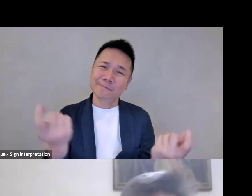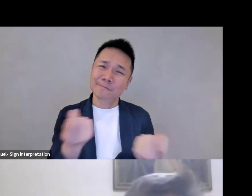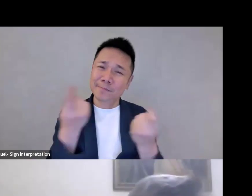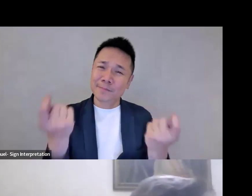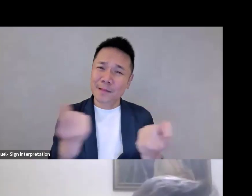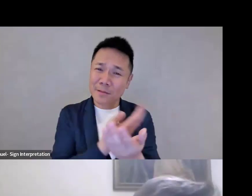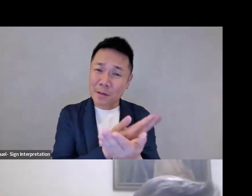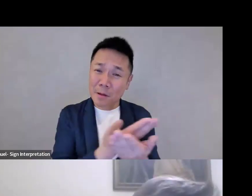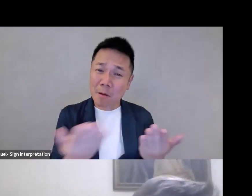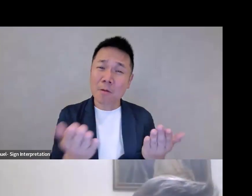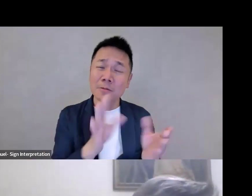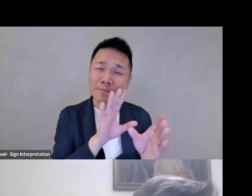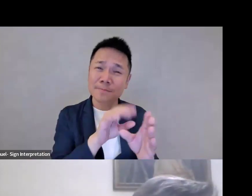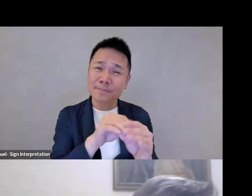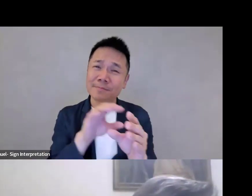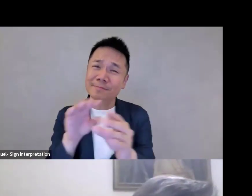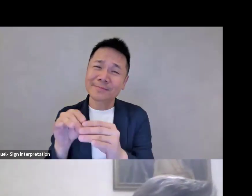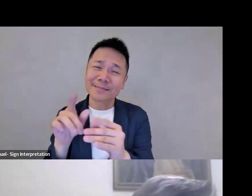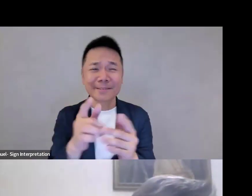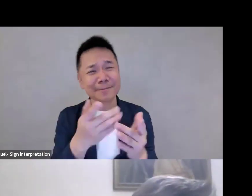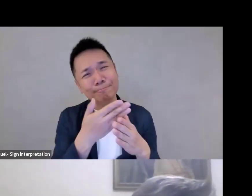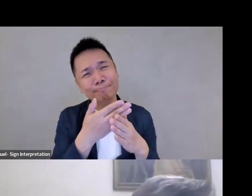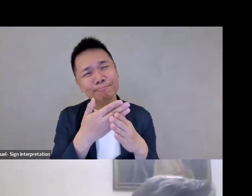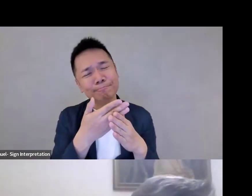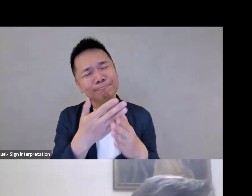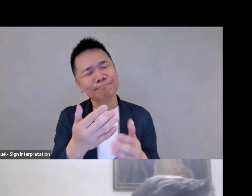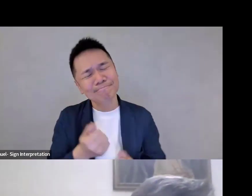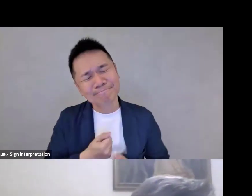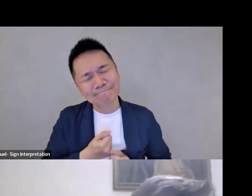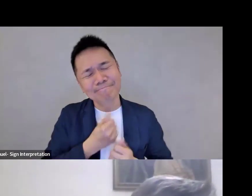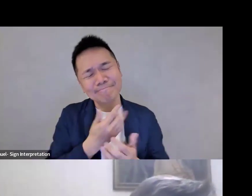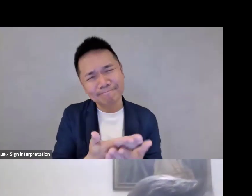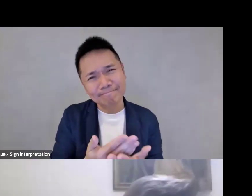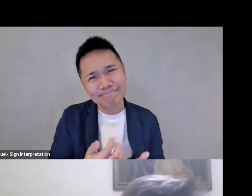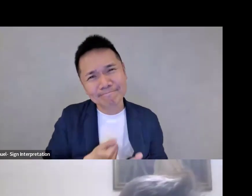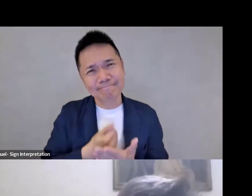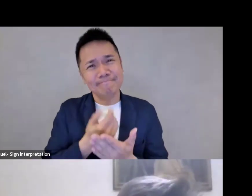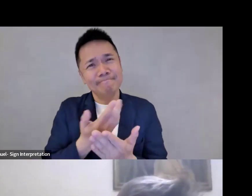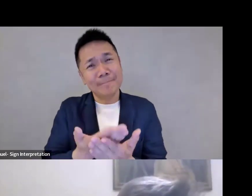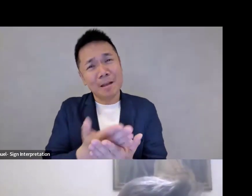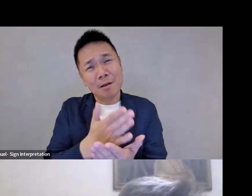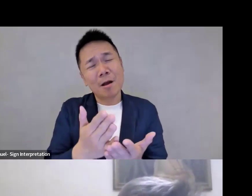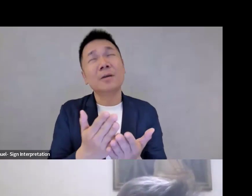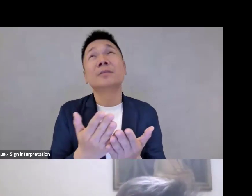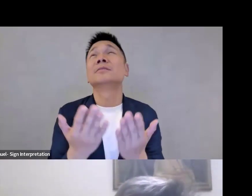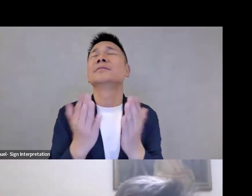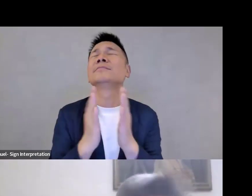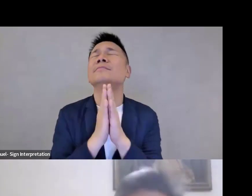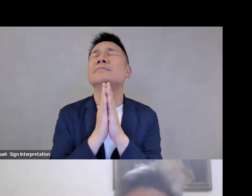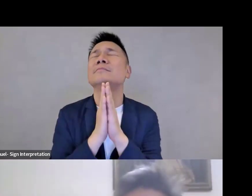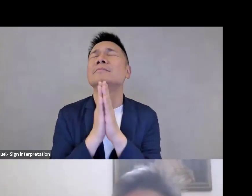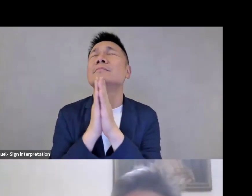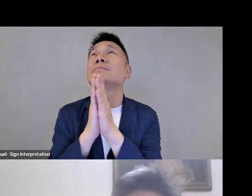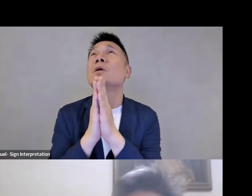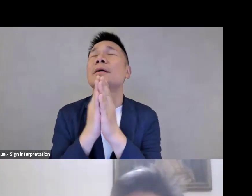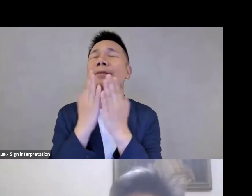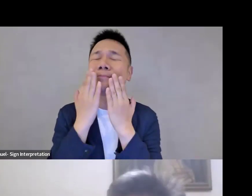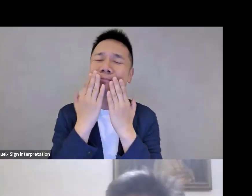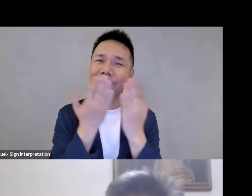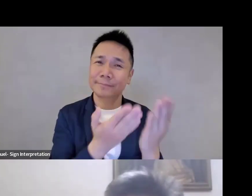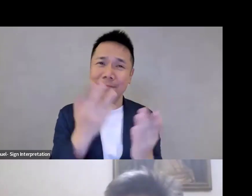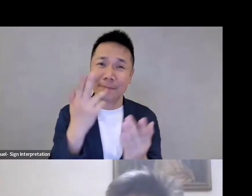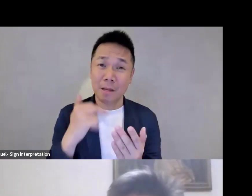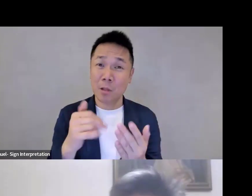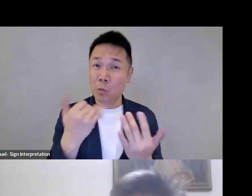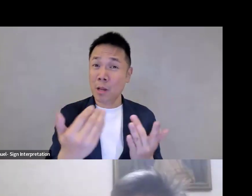我们也与在上个礼拜与大家都有分享这个活动，让大家来参加我们今天的这